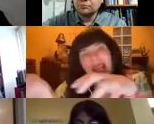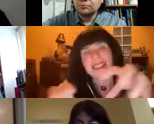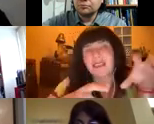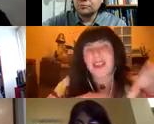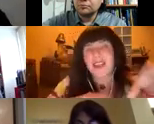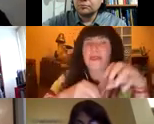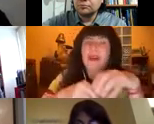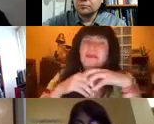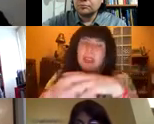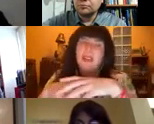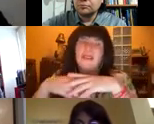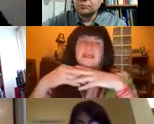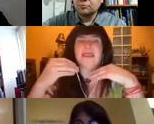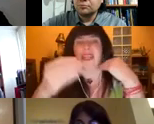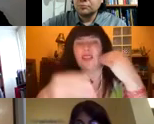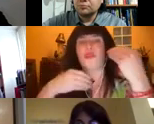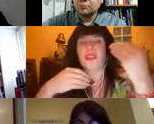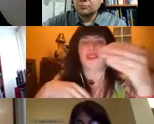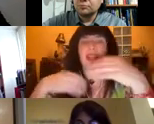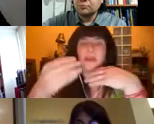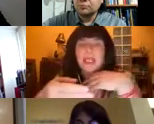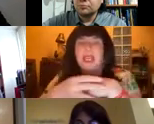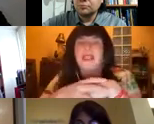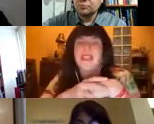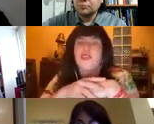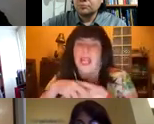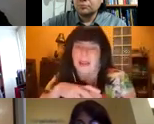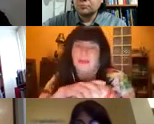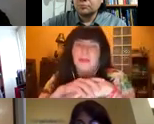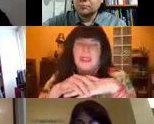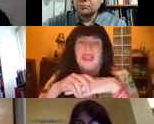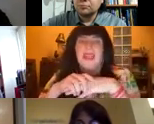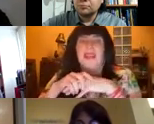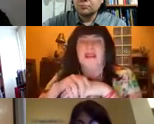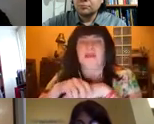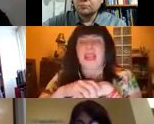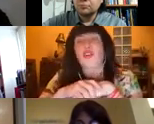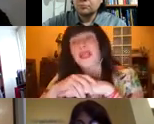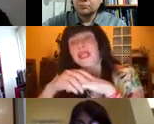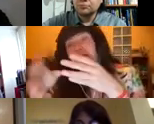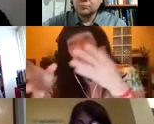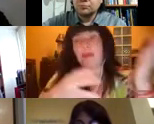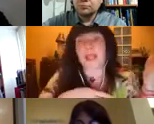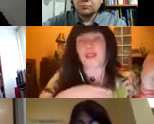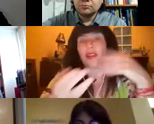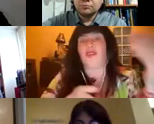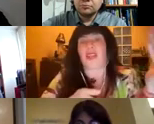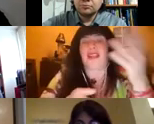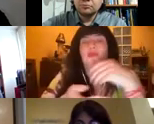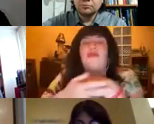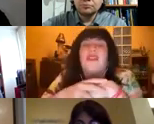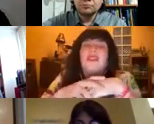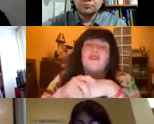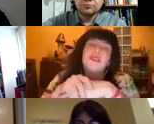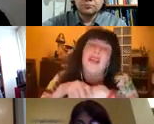se alcanzaban a observar bien siguiendo un modelo de gramática tradicional. más normativa o del español, de lo que